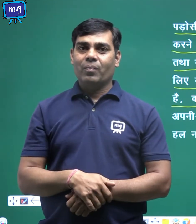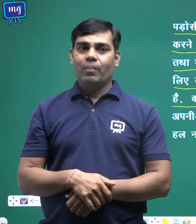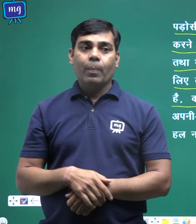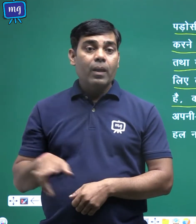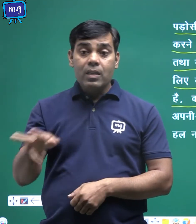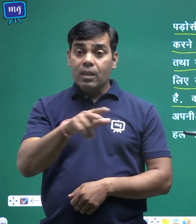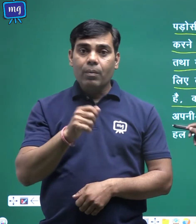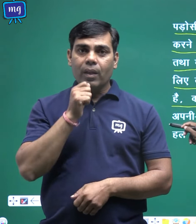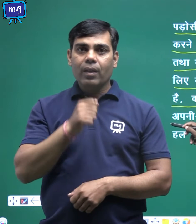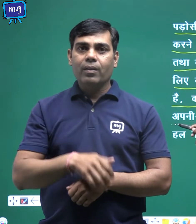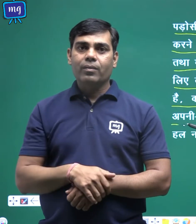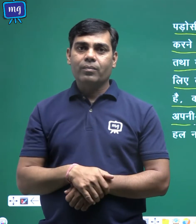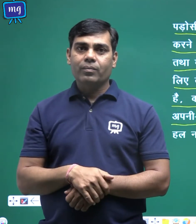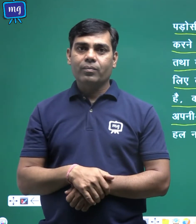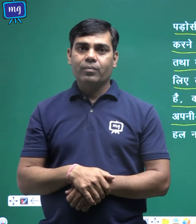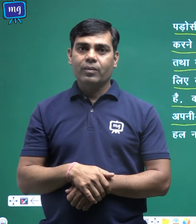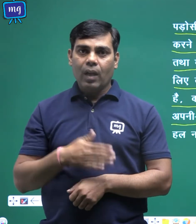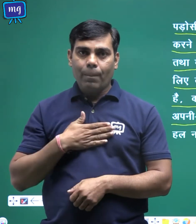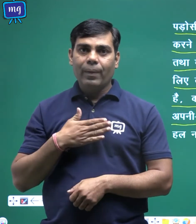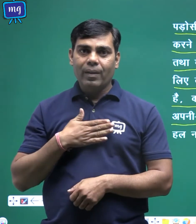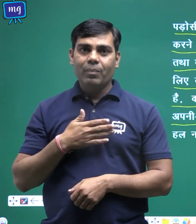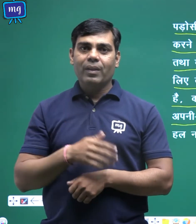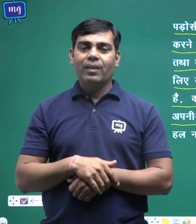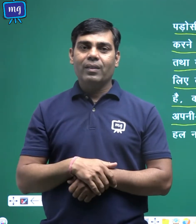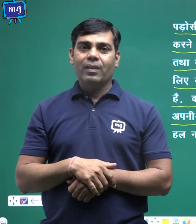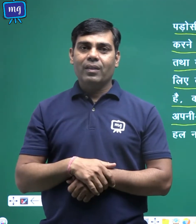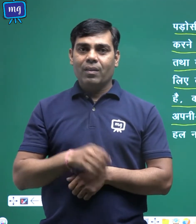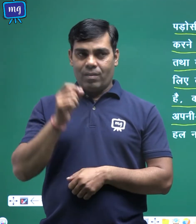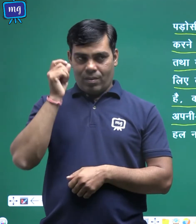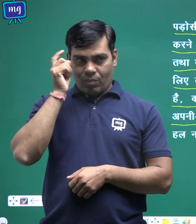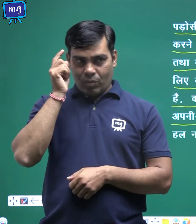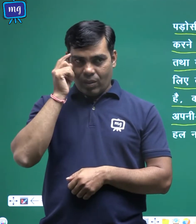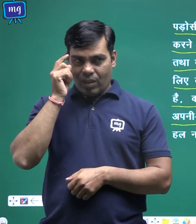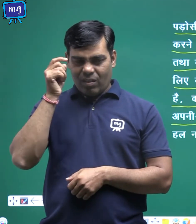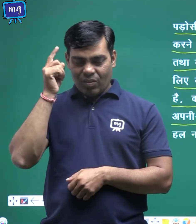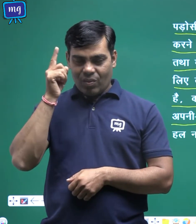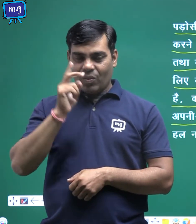सभी ने अपनी अपनी बुद्धि लगाई,